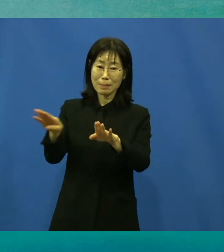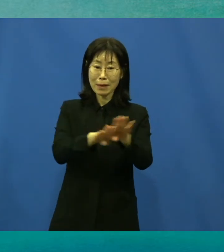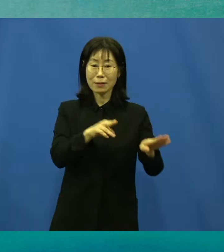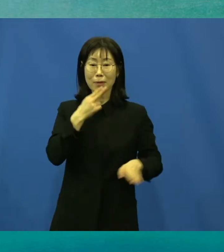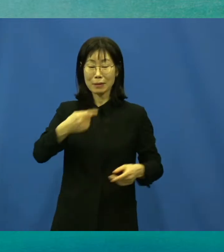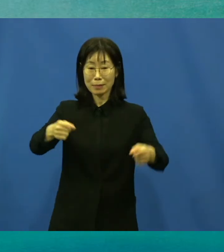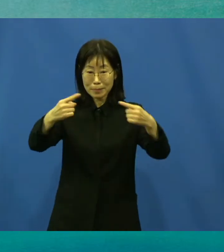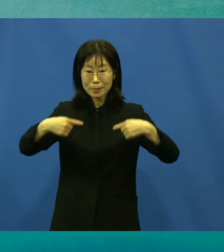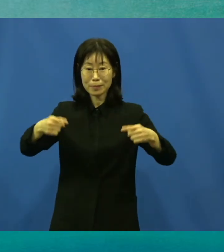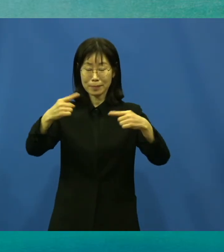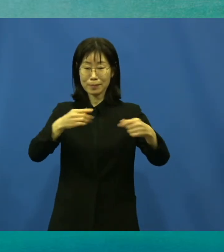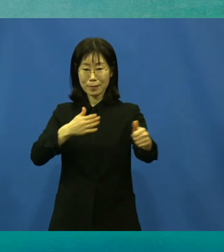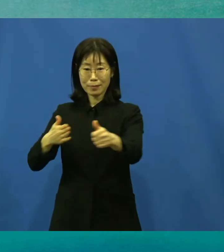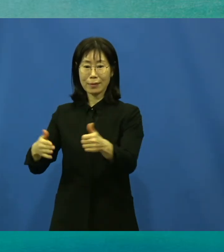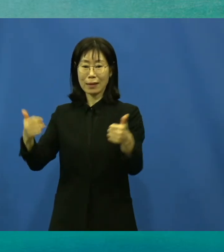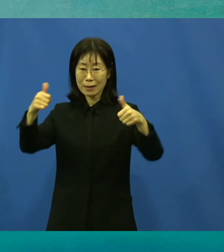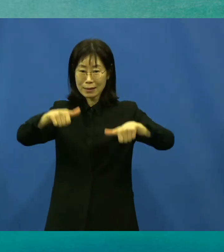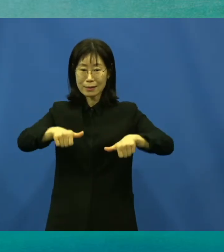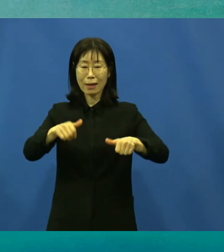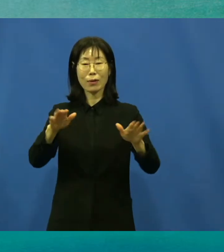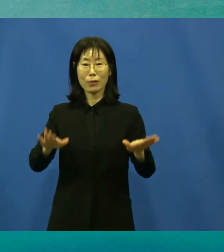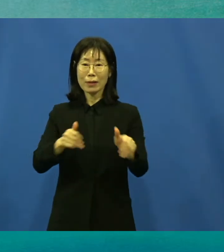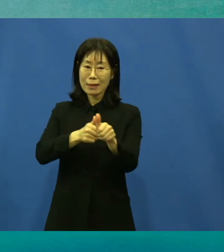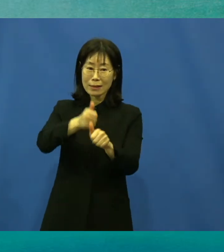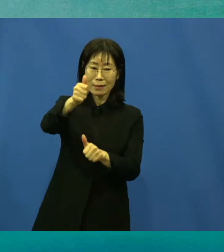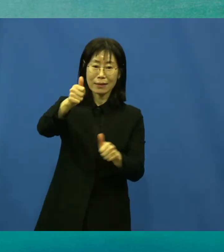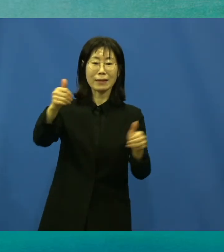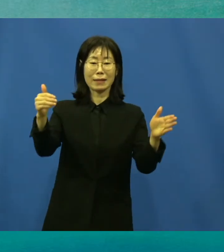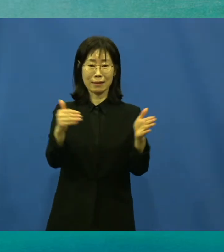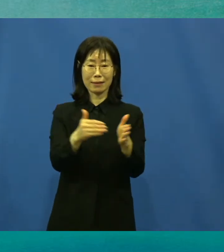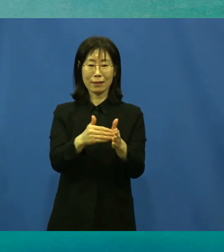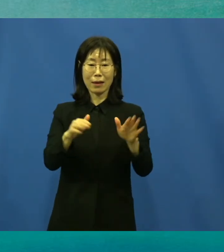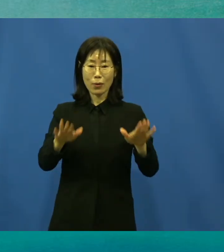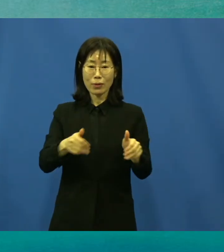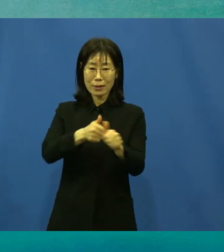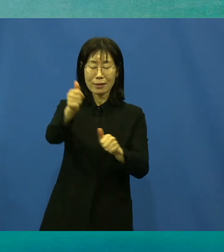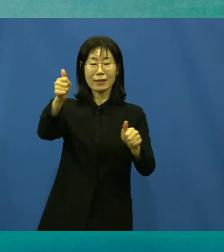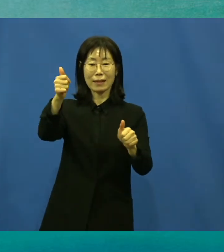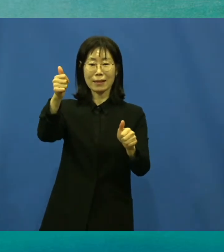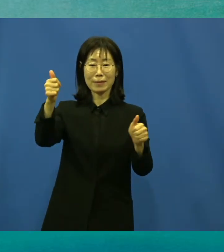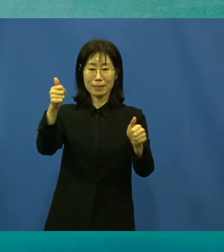좌우로 인사합시다. 오늘 또 승리하셨습니다.